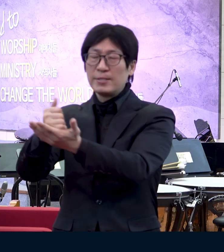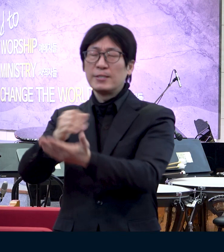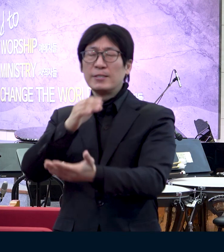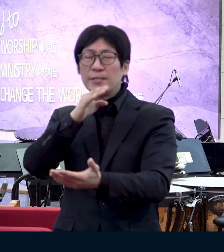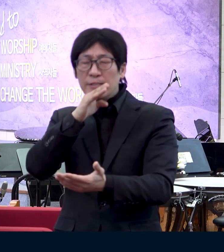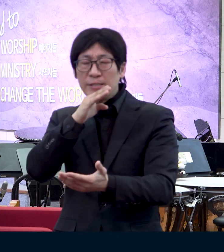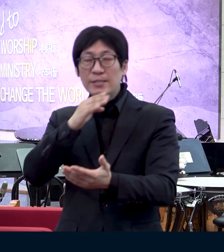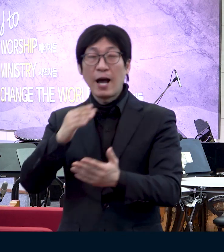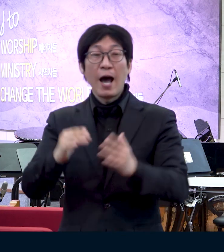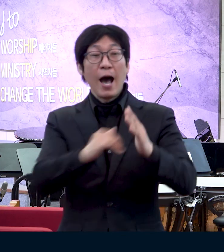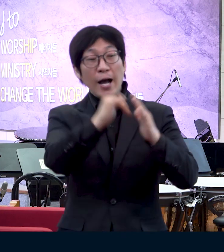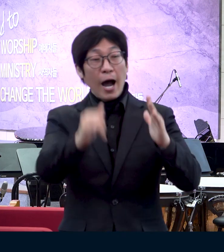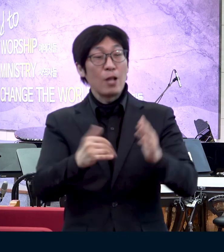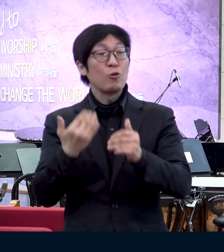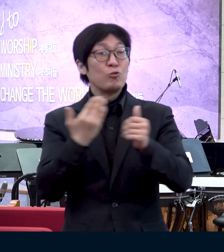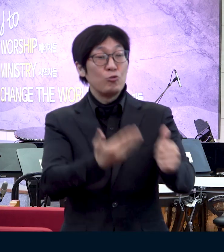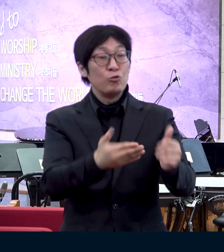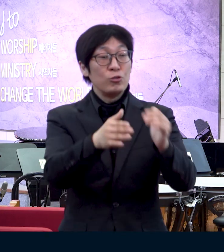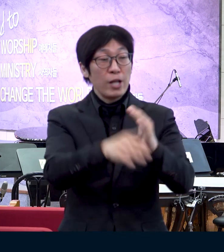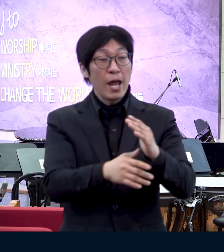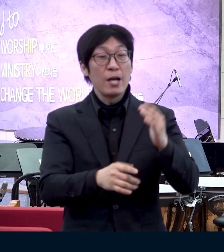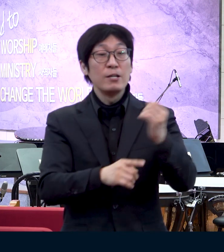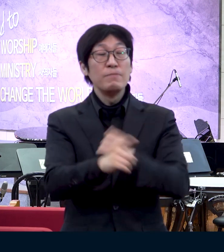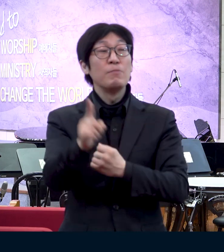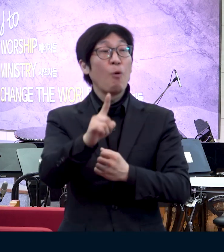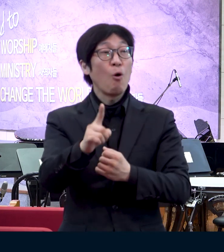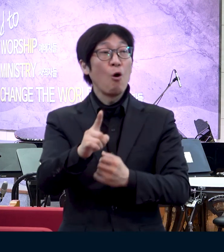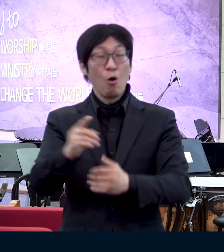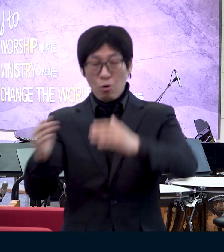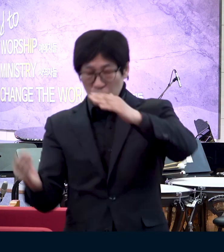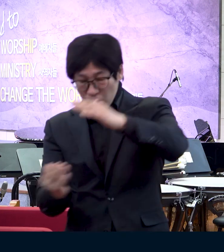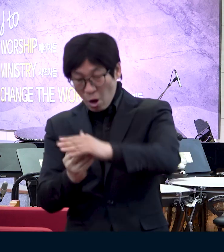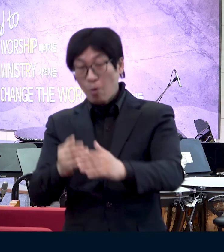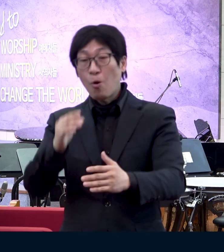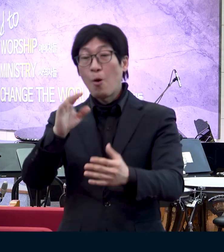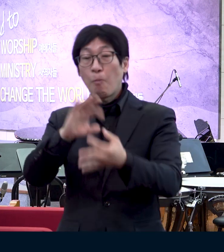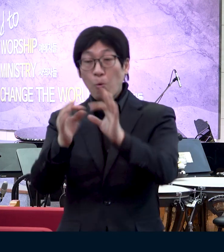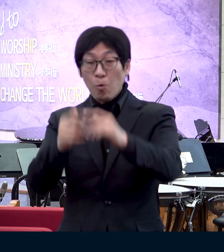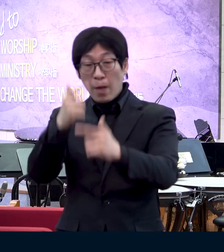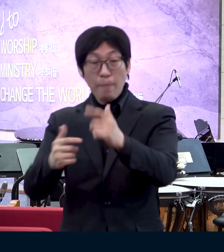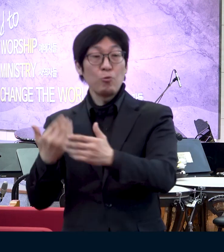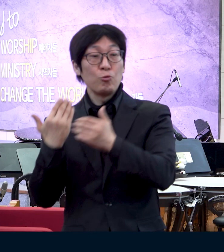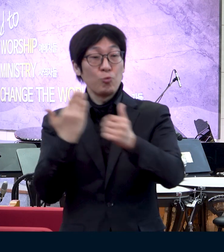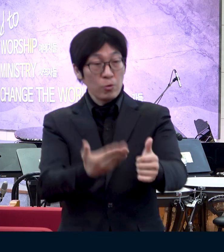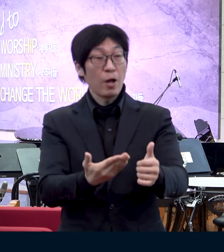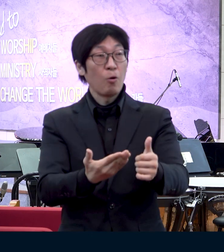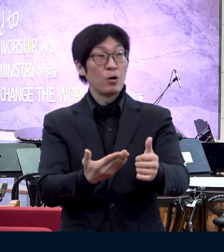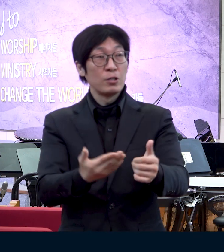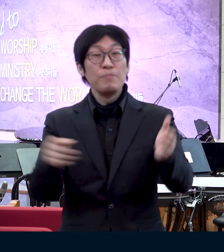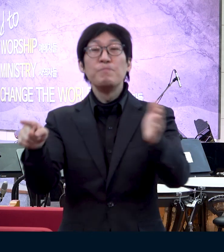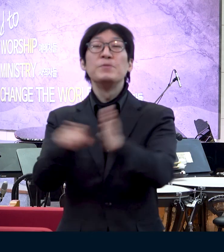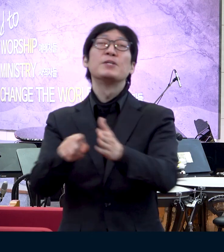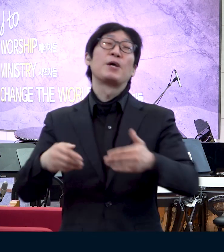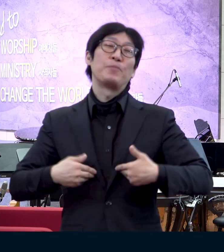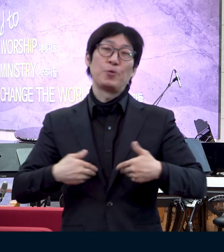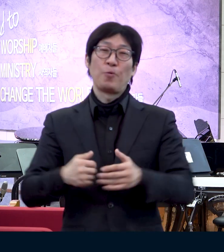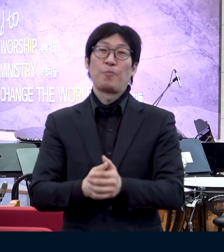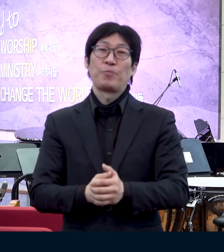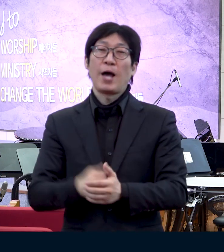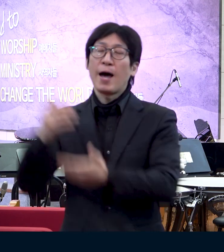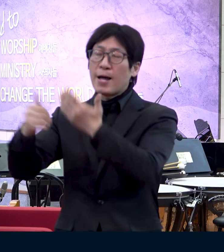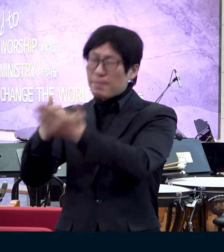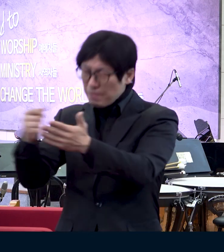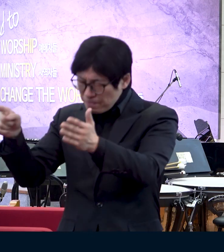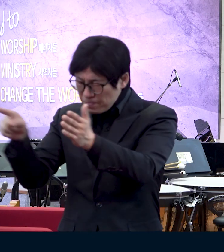심히 기름진 산에 심으신 극상품 포도나무가 맞습니다. 이걸 믿으셔야 돼요. 이